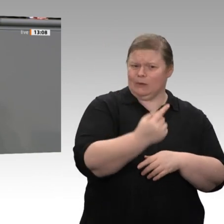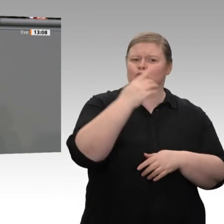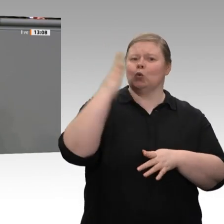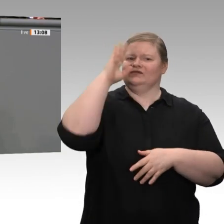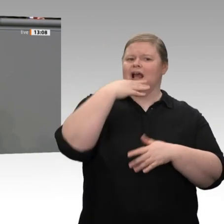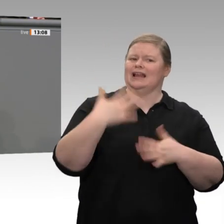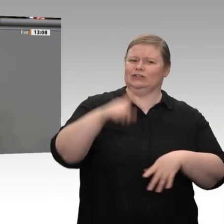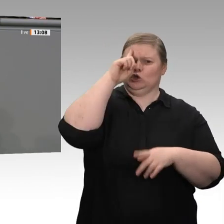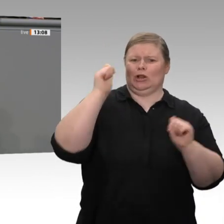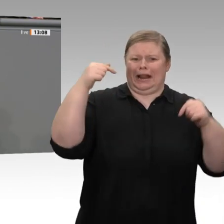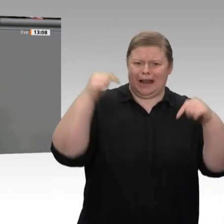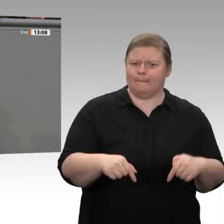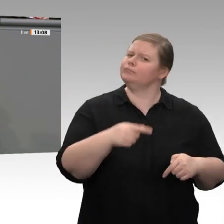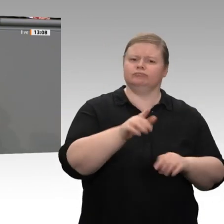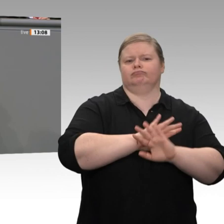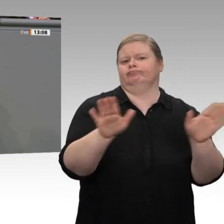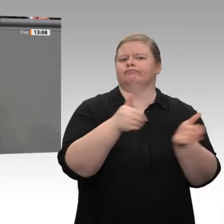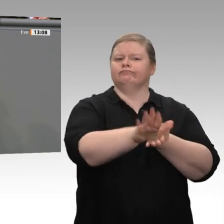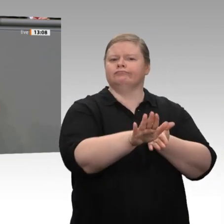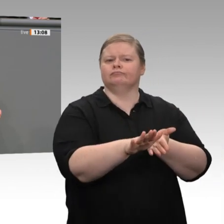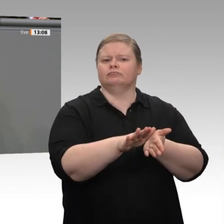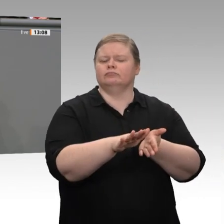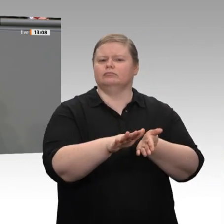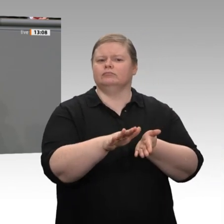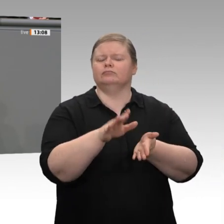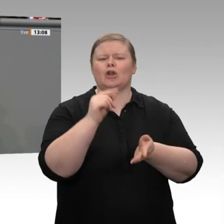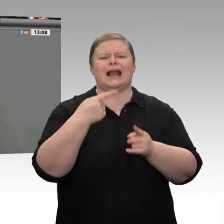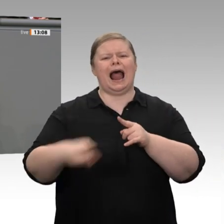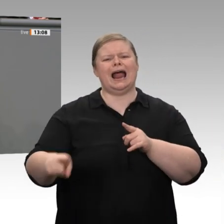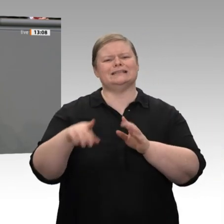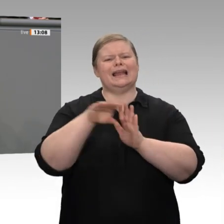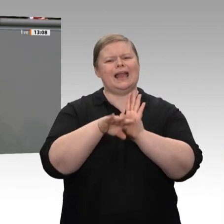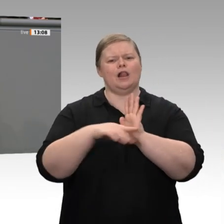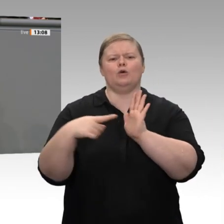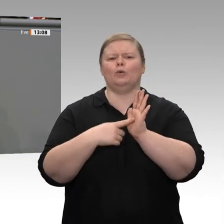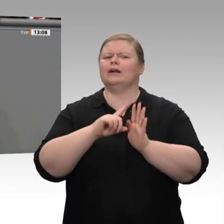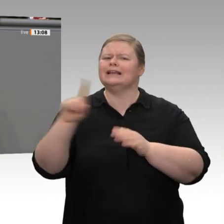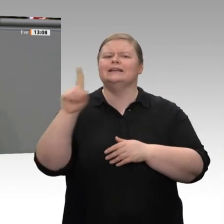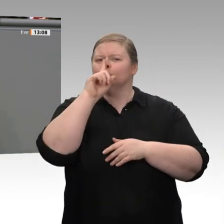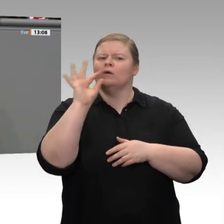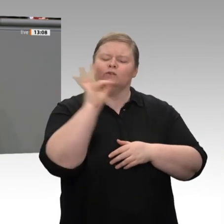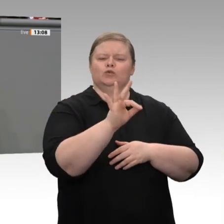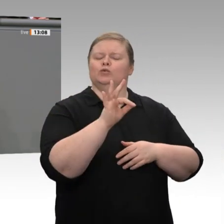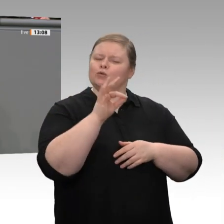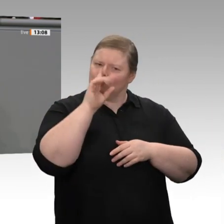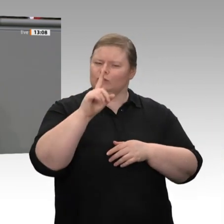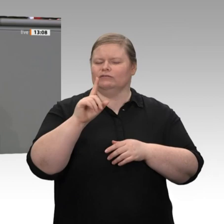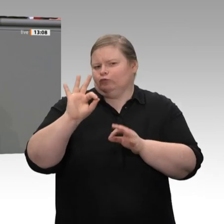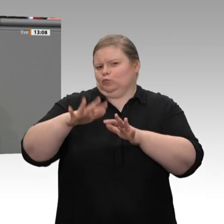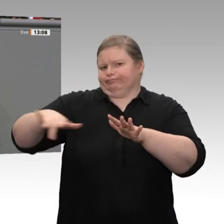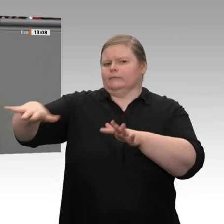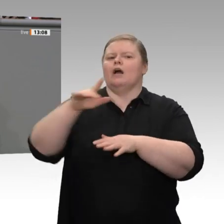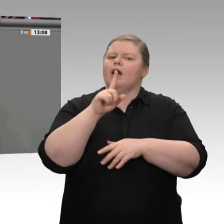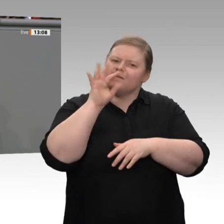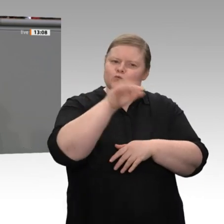Erlassregelung gilt auch nicht für Betroffene, die mittlerweile wieder in Deutschland leben. Nick Coachman ist so ein Beispiel, der heute hier ist,